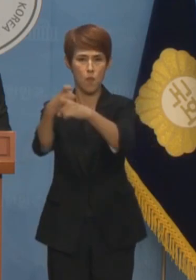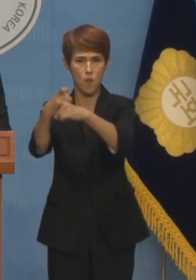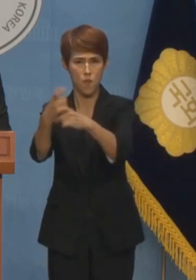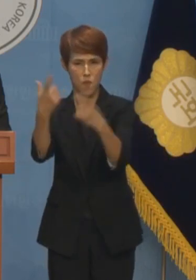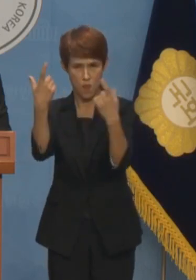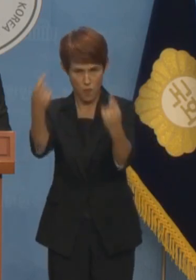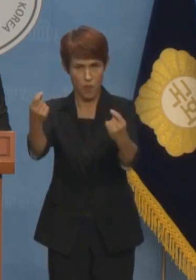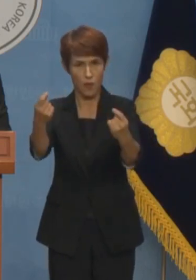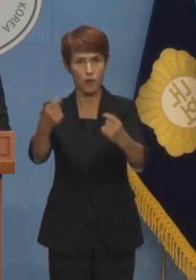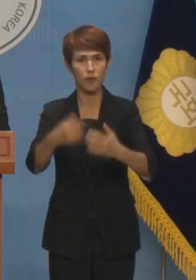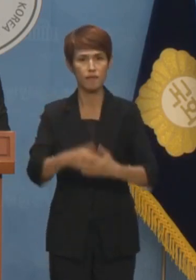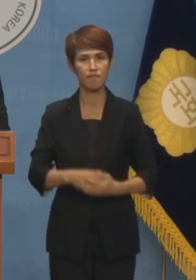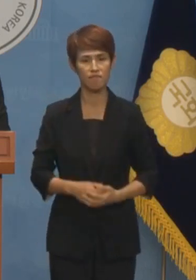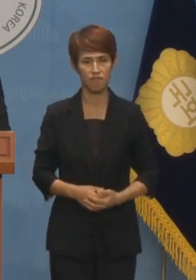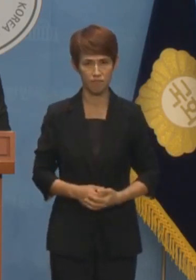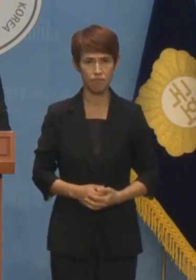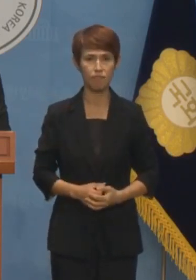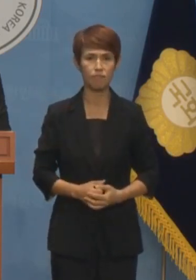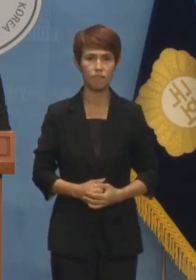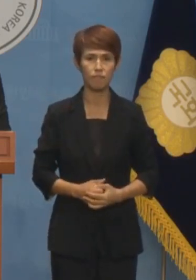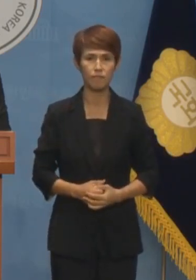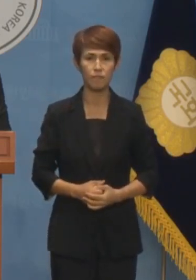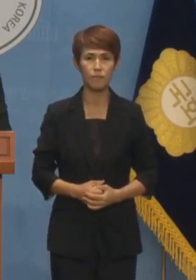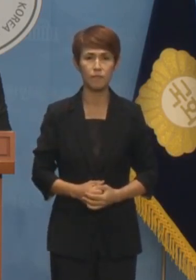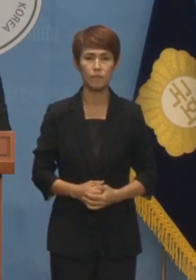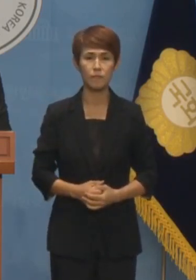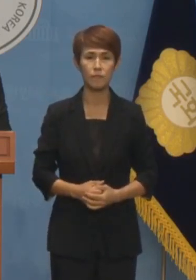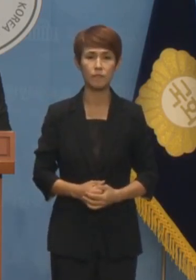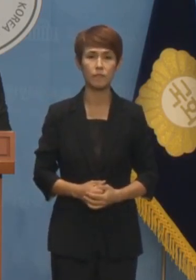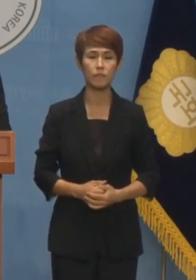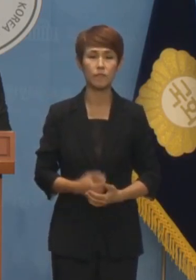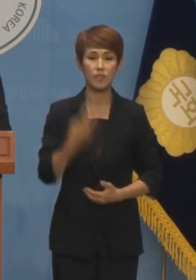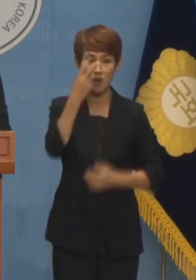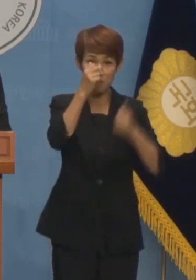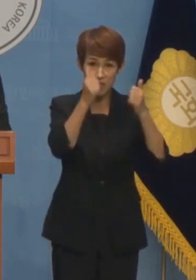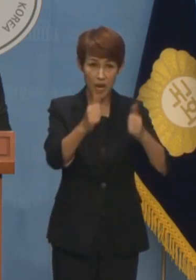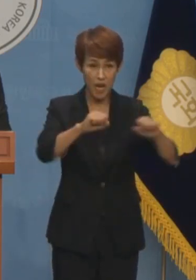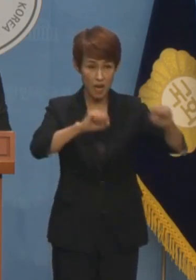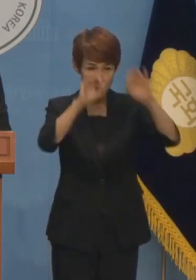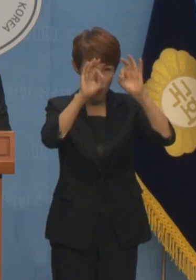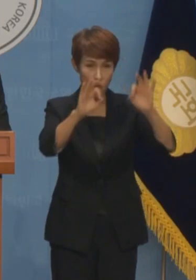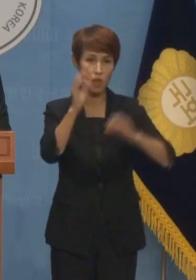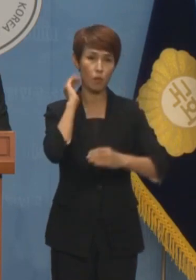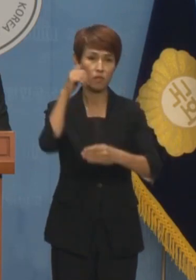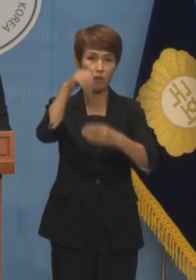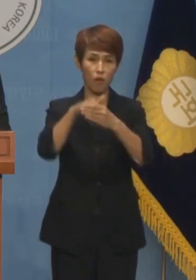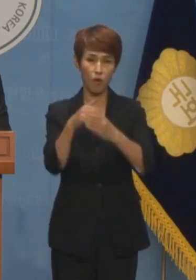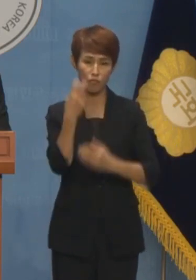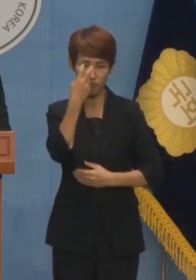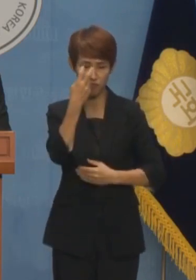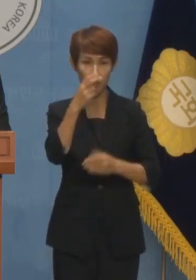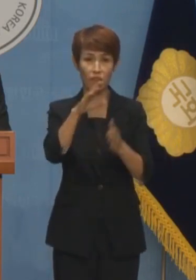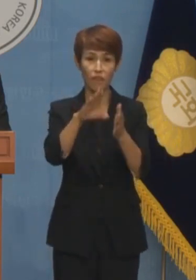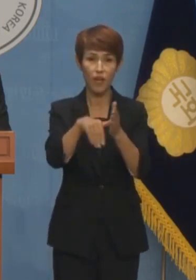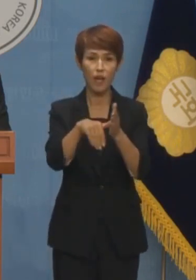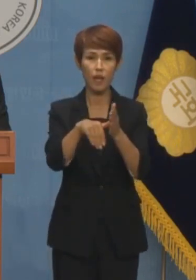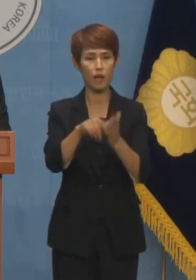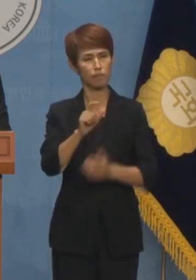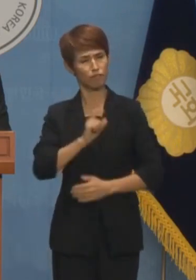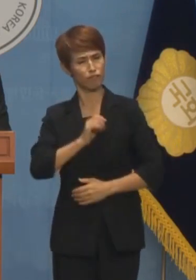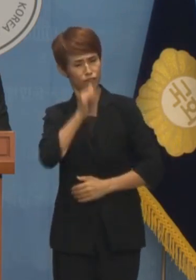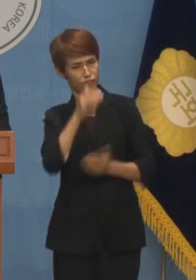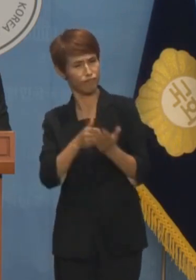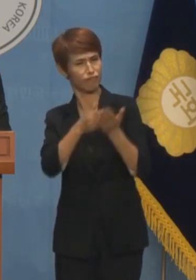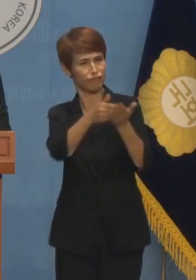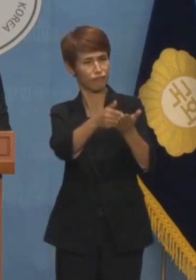지나지 않았음을 자인하는 꼴입니다. 더욱이 검찰의 행태는 대선 후보 검증 과정에서 의혹을 제기하거나